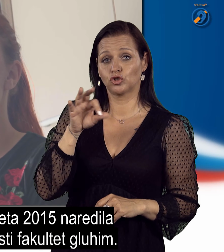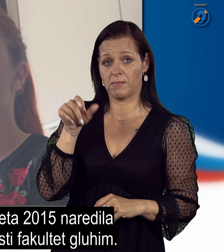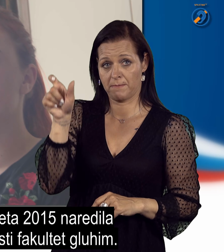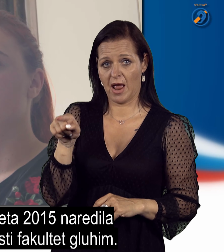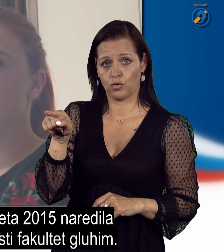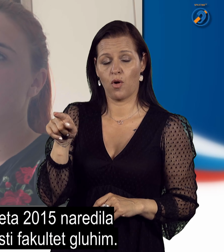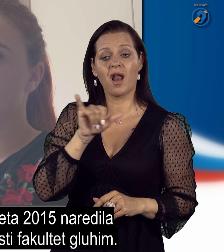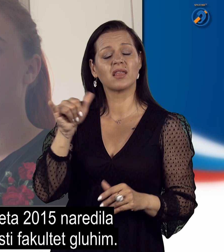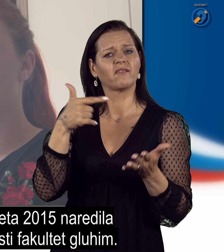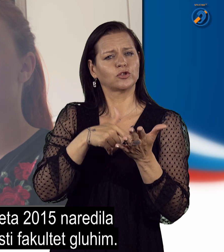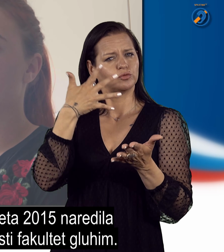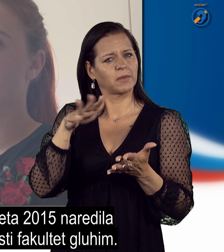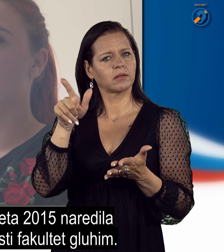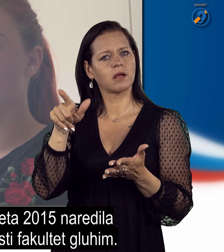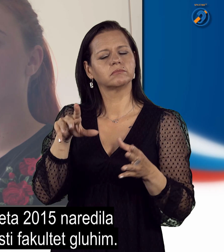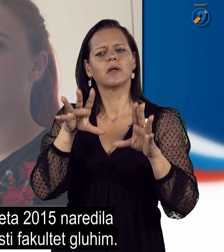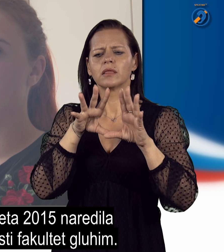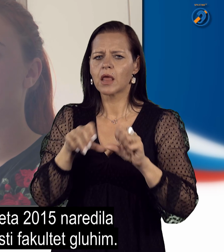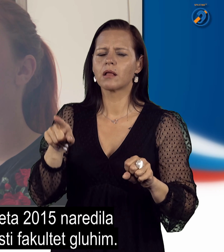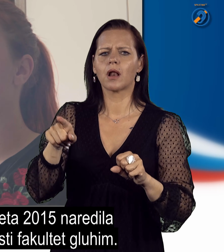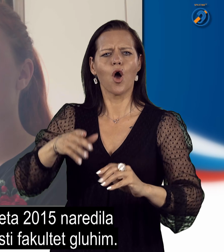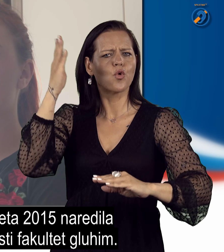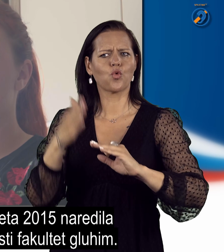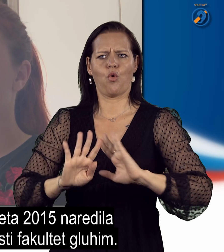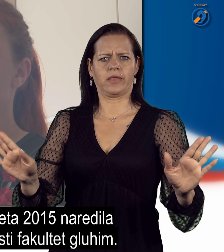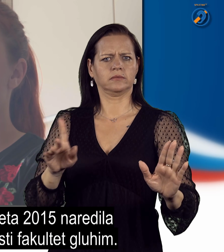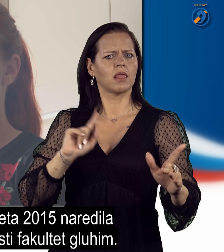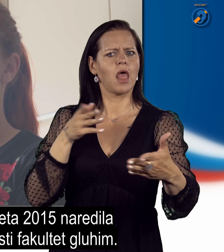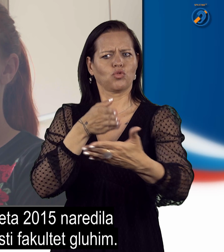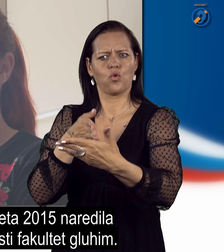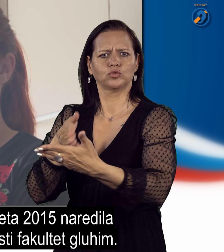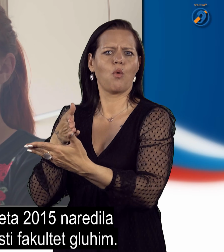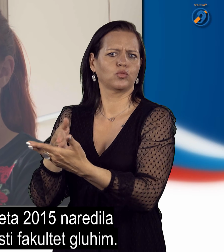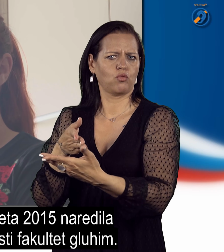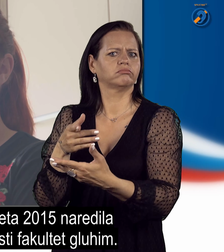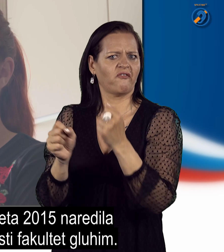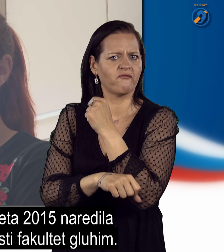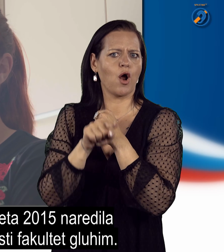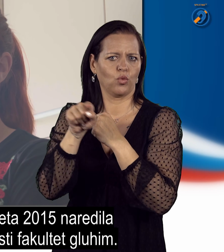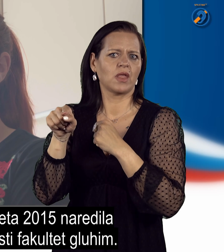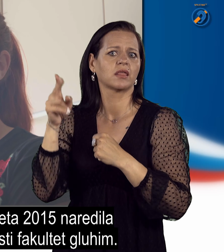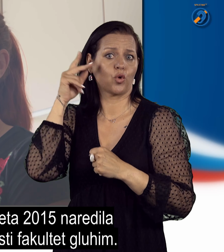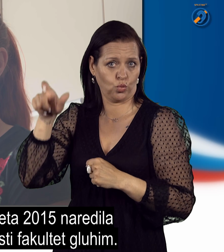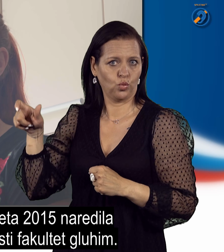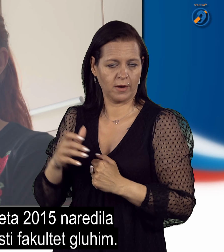Daša Peperko je leta 2015 naredila konec nedostopnosti fakultet gluhim.